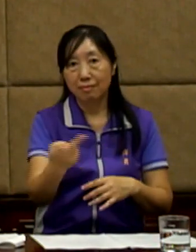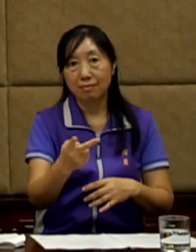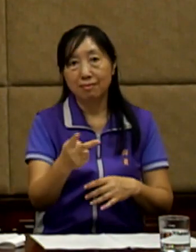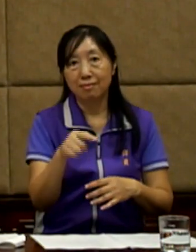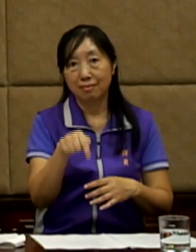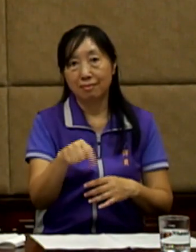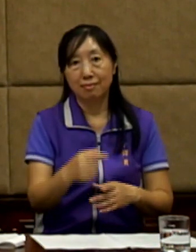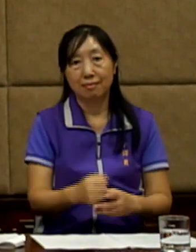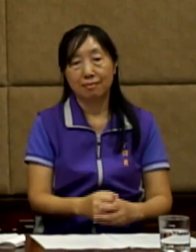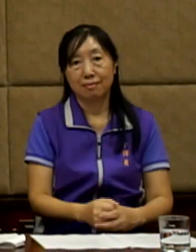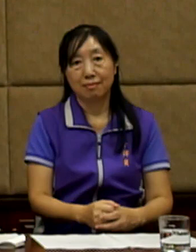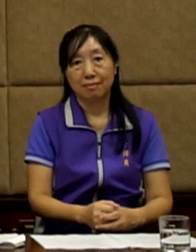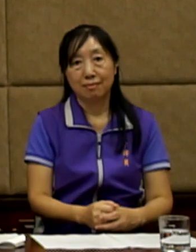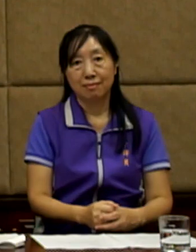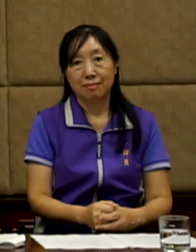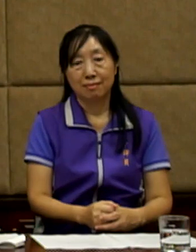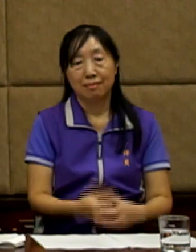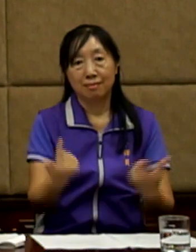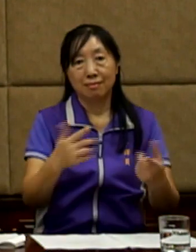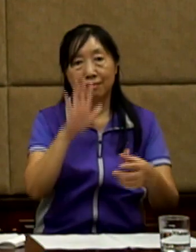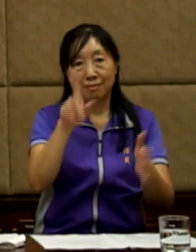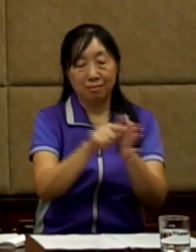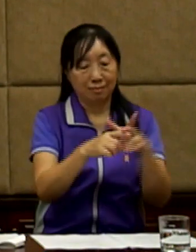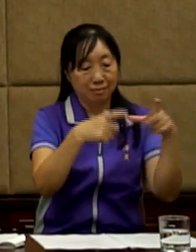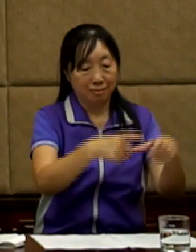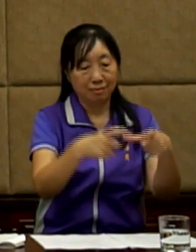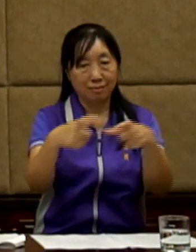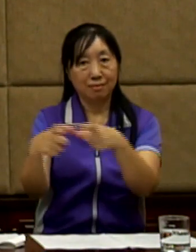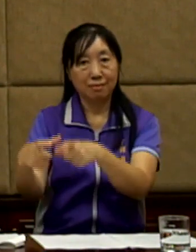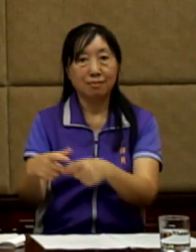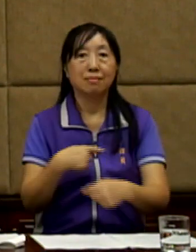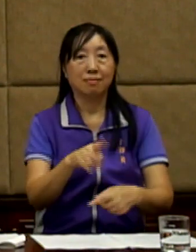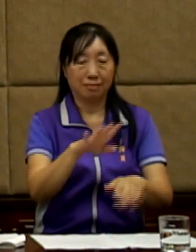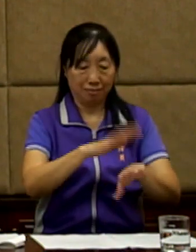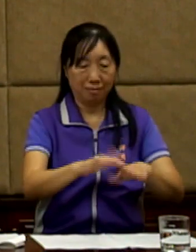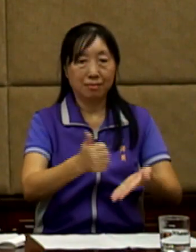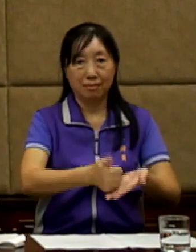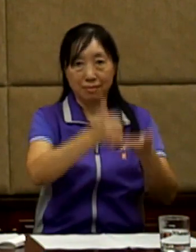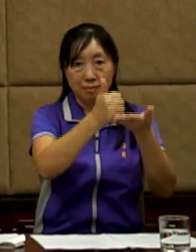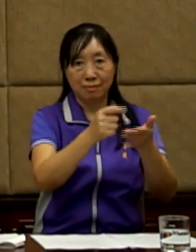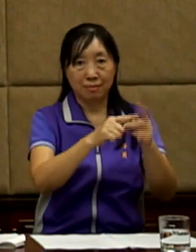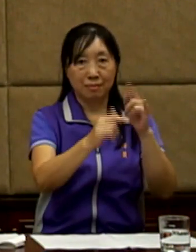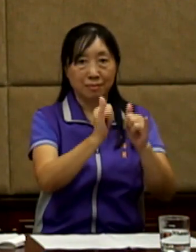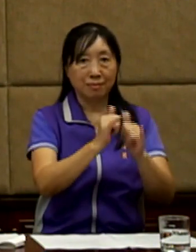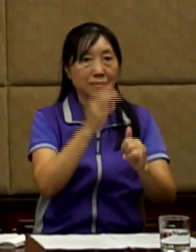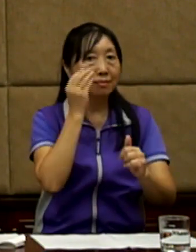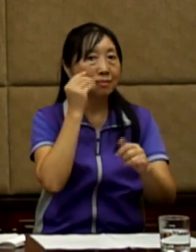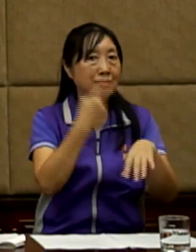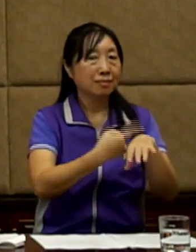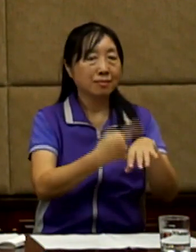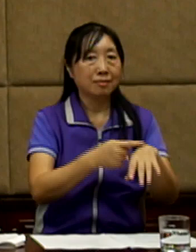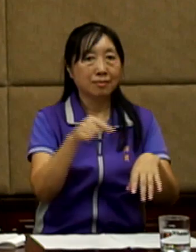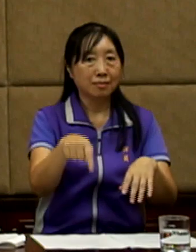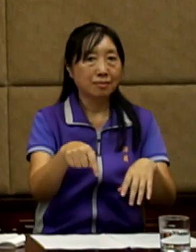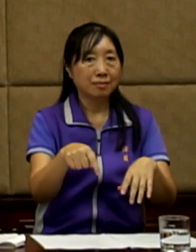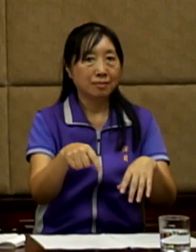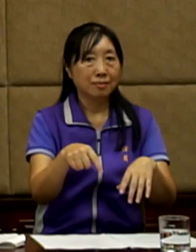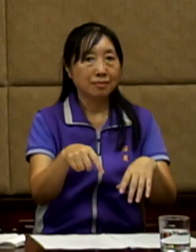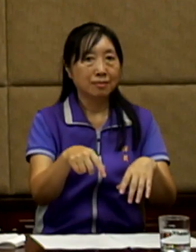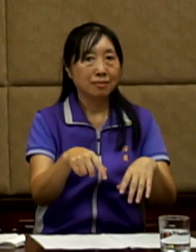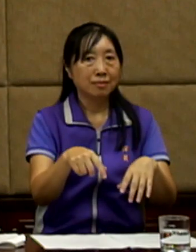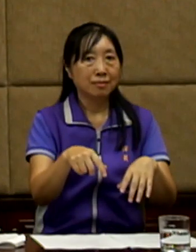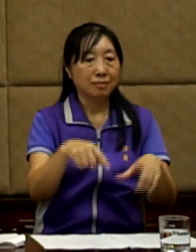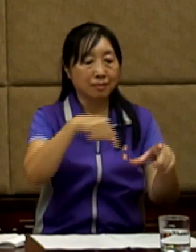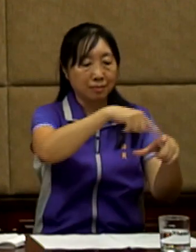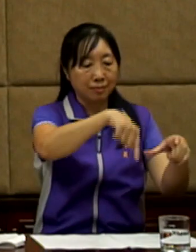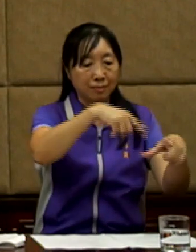有区块化原则啊，尊重消费者收视习惯啊，一些这部分跟就区块化原则其